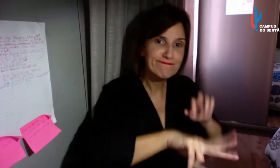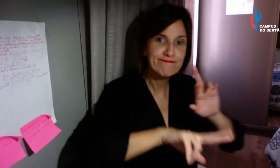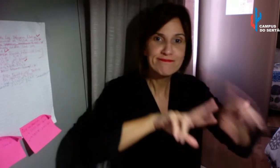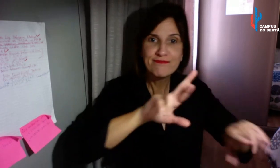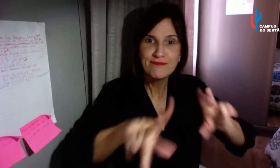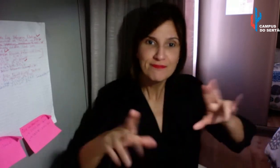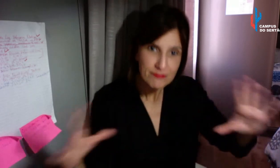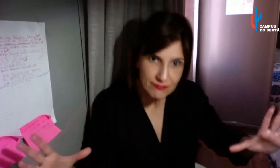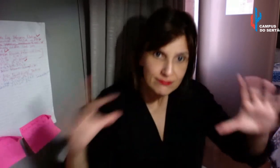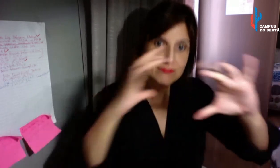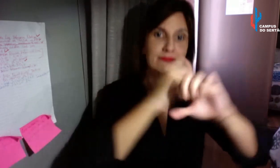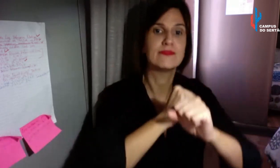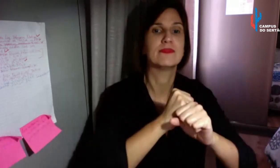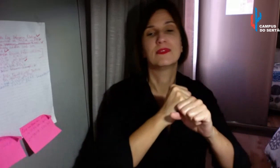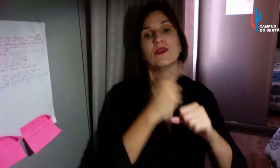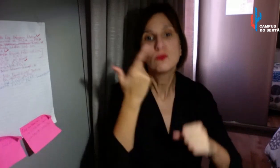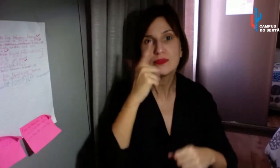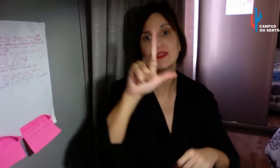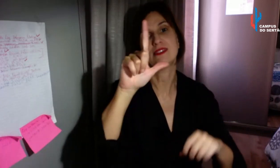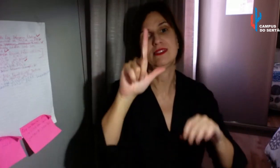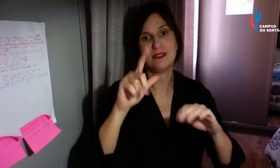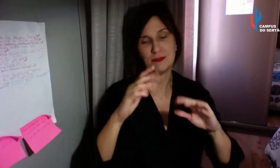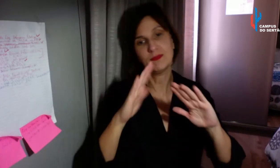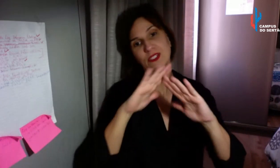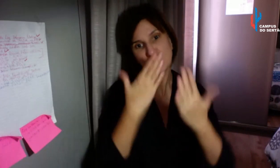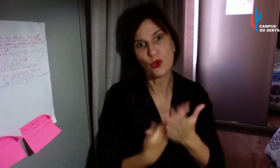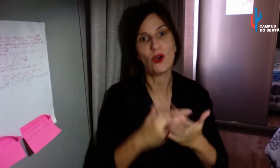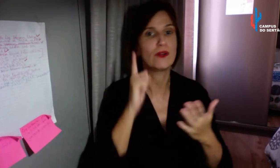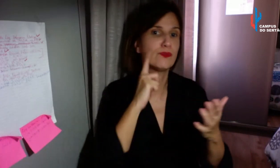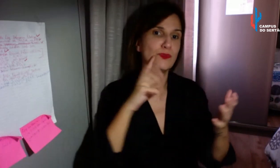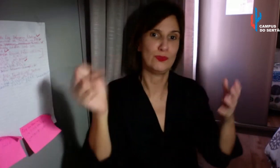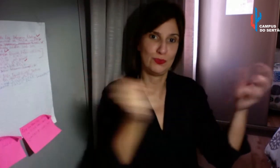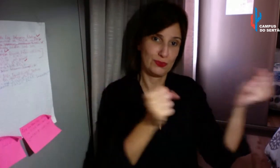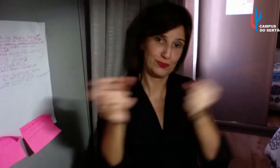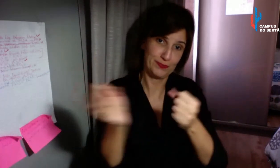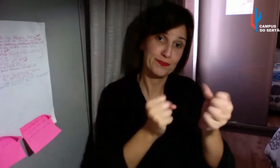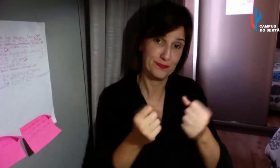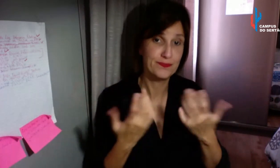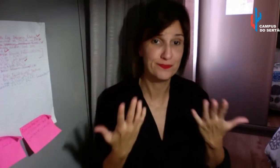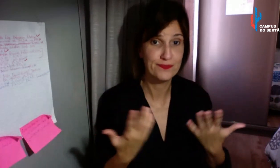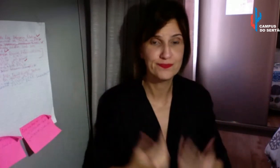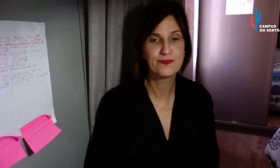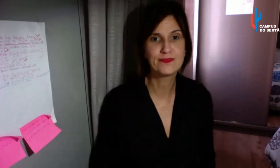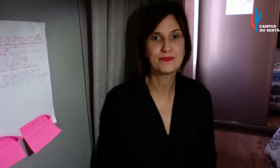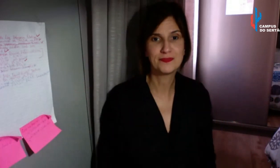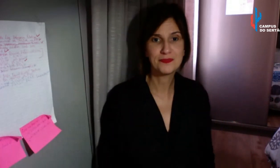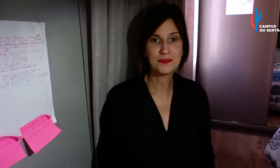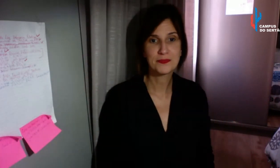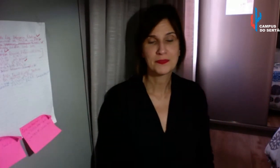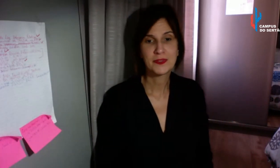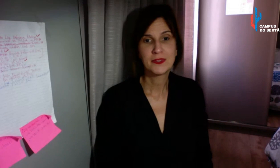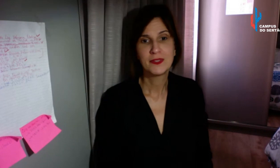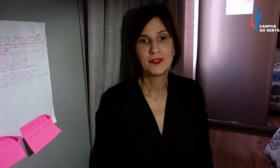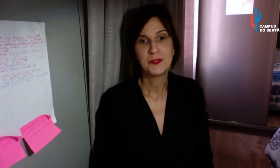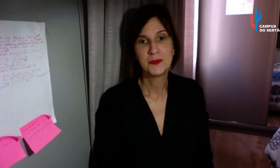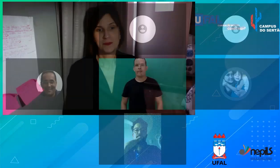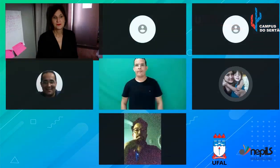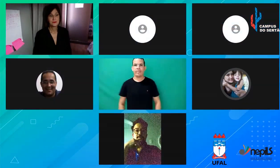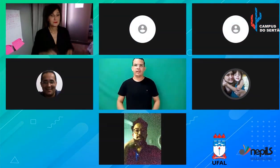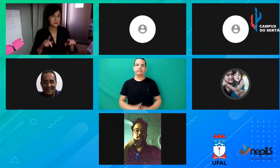importante que sejam trazidas todas as crianças e que se pense também, né, no grau de escolarização